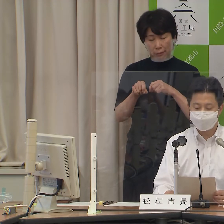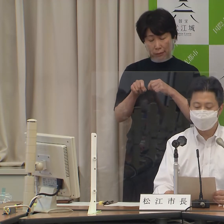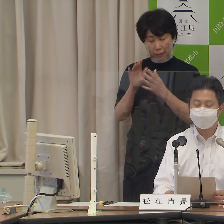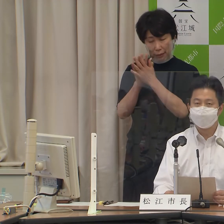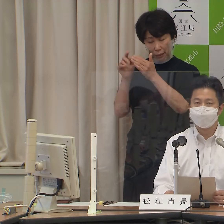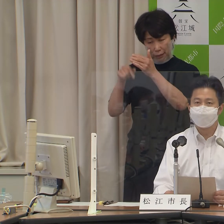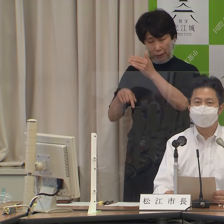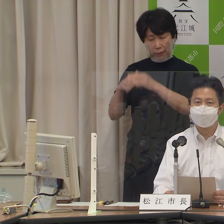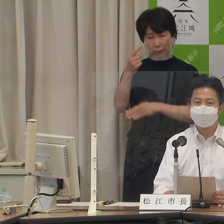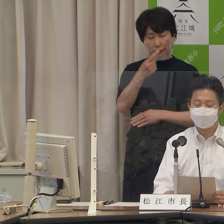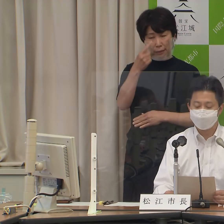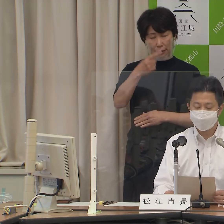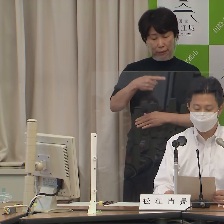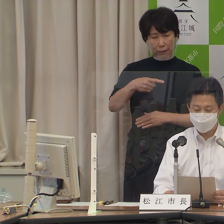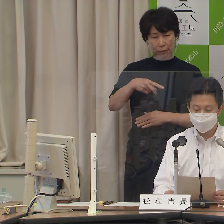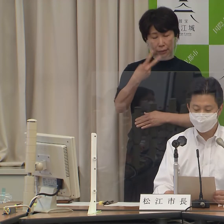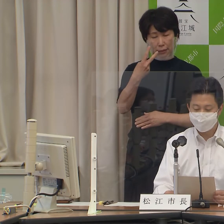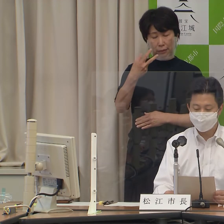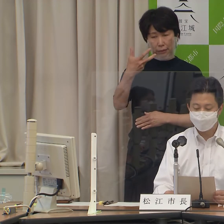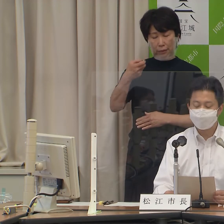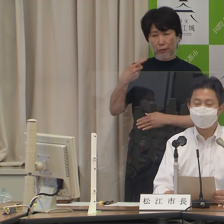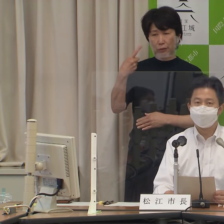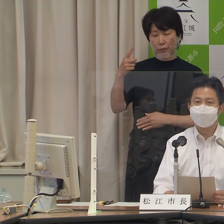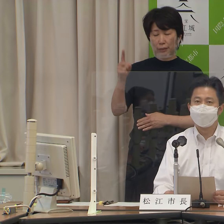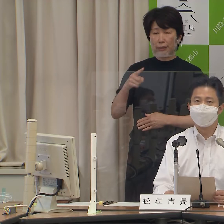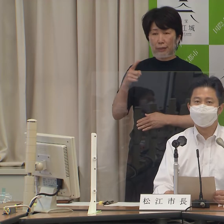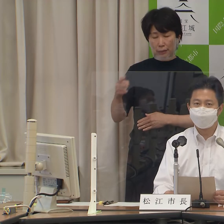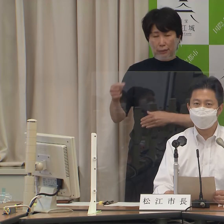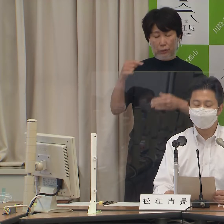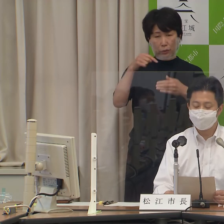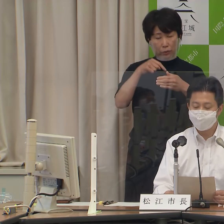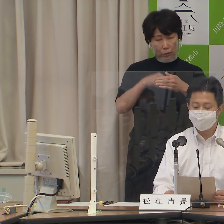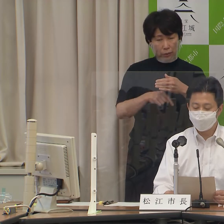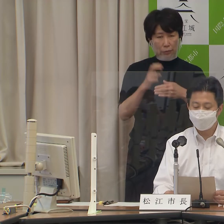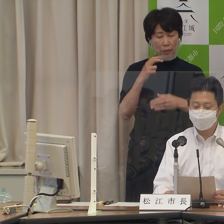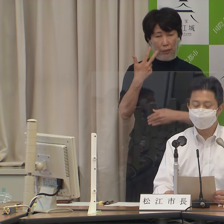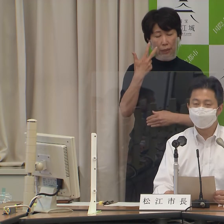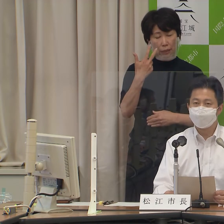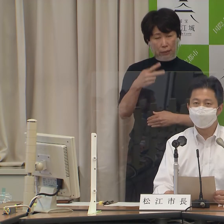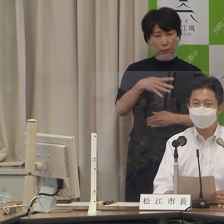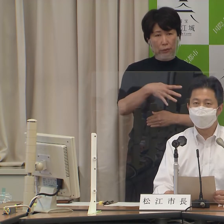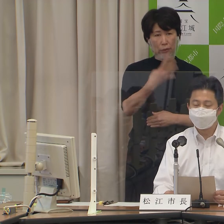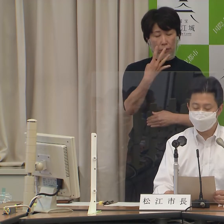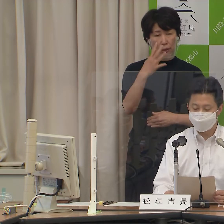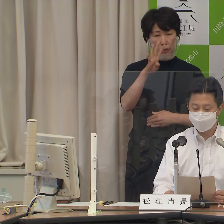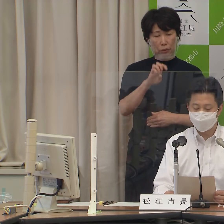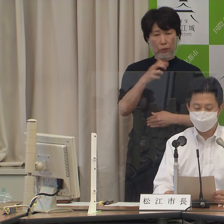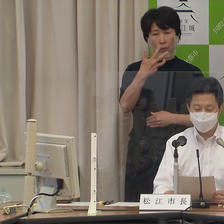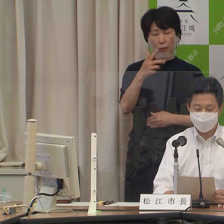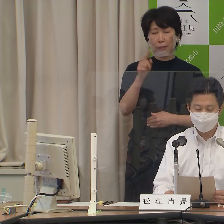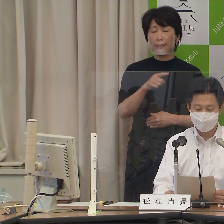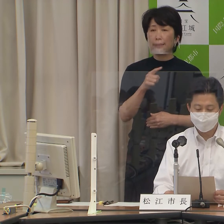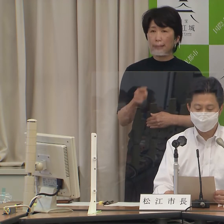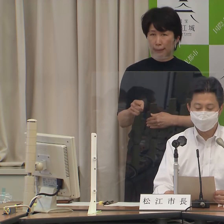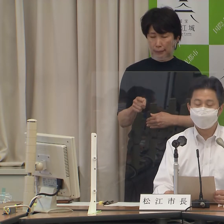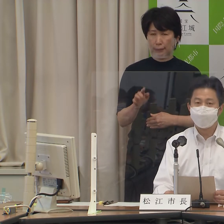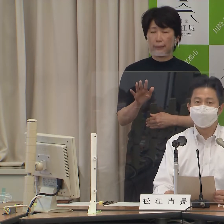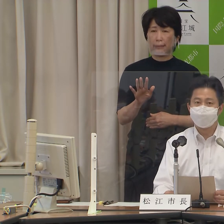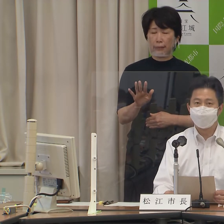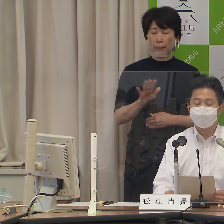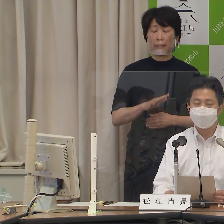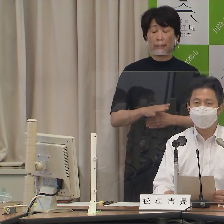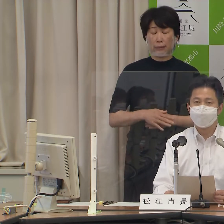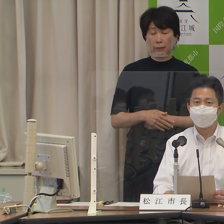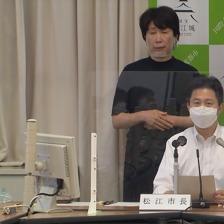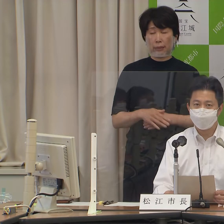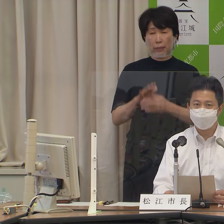で1271人、うち松江市が448人となり、県とし